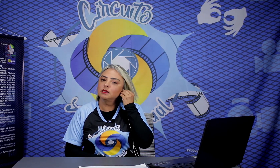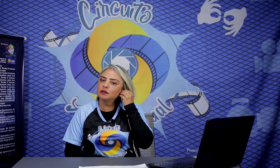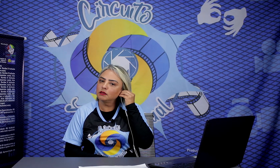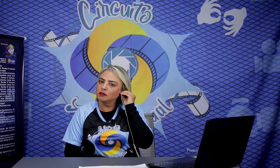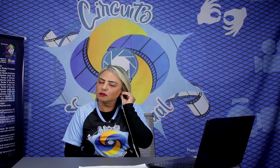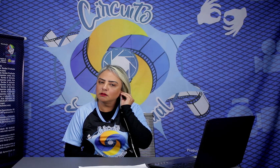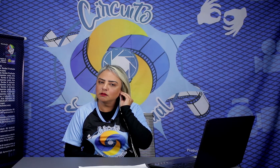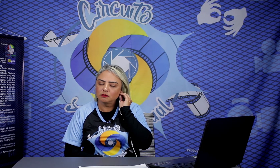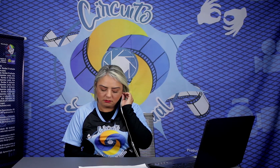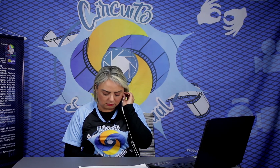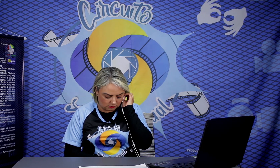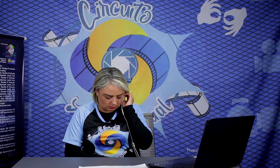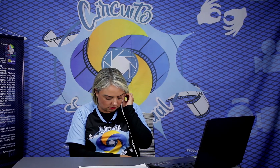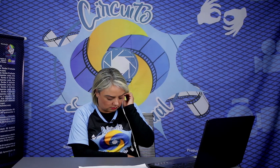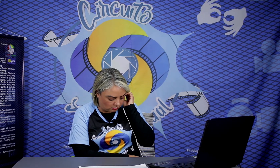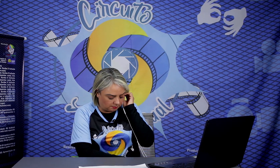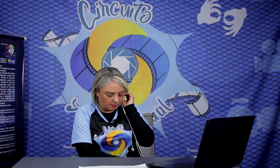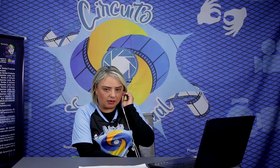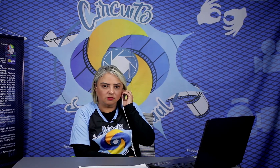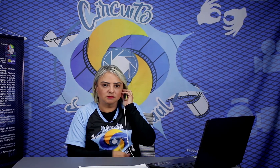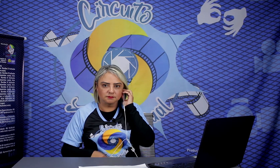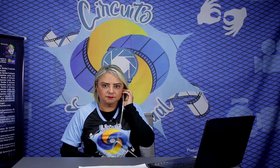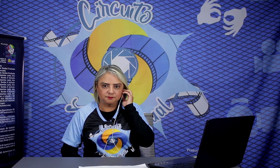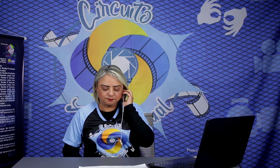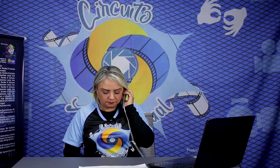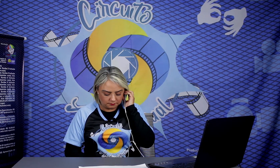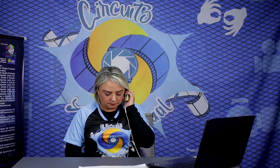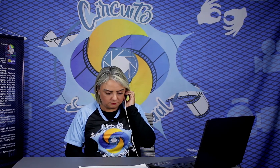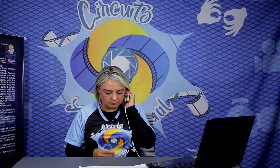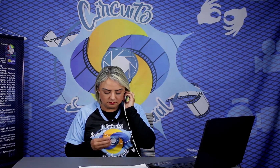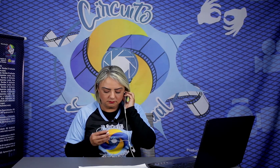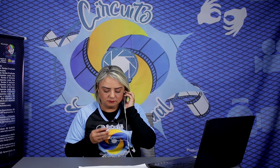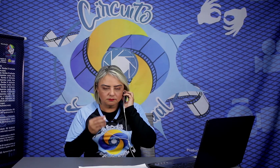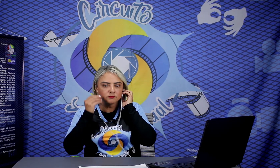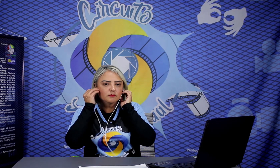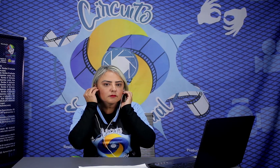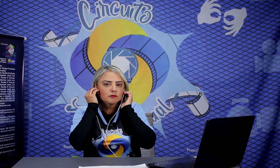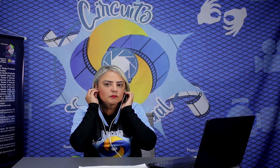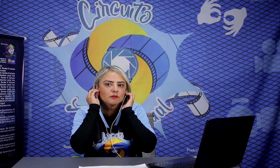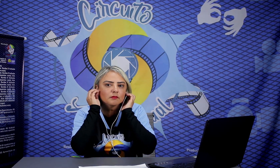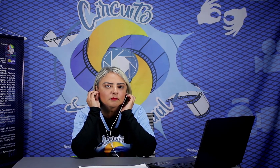Oi, Paulo.